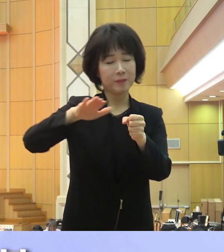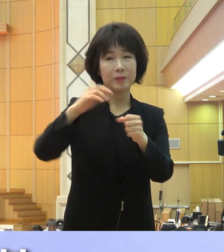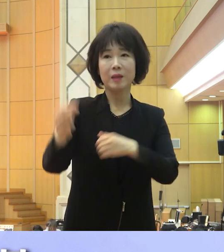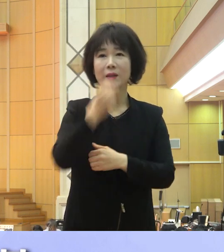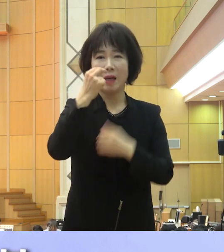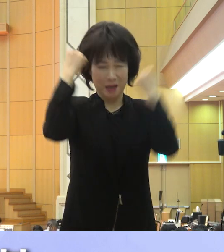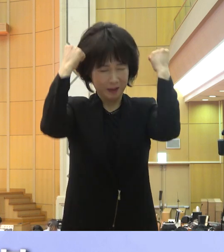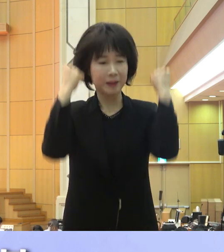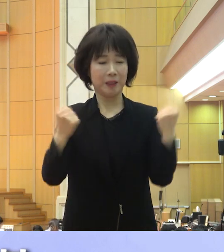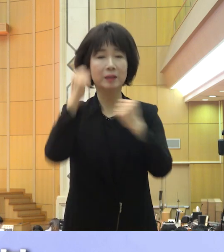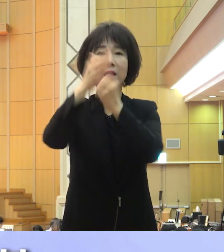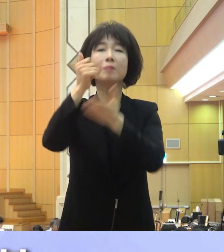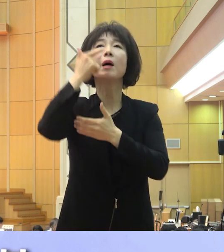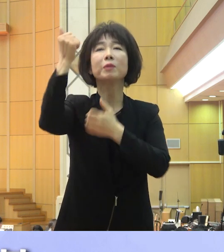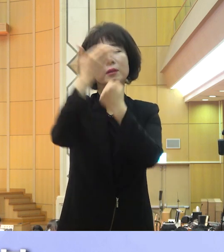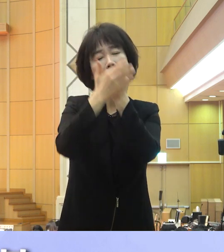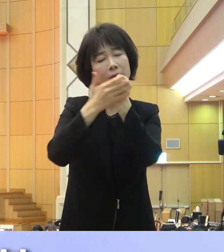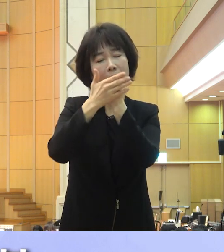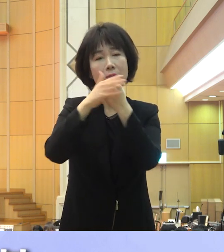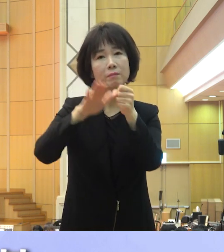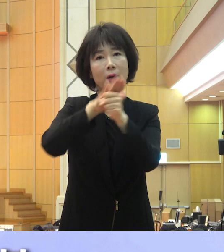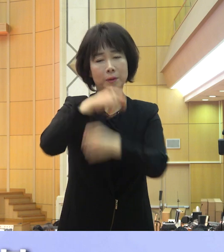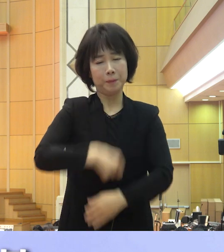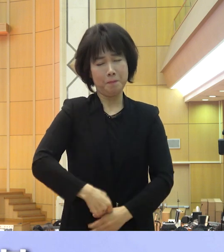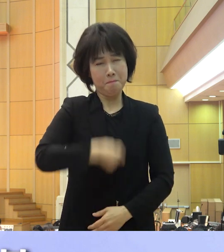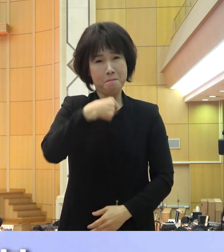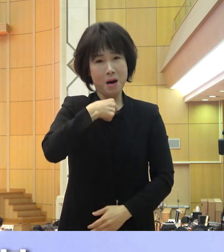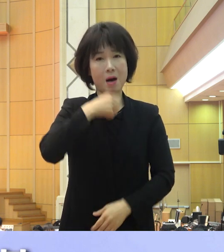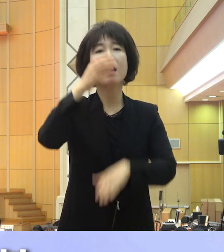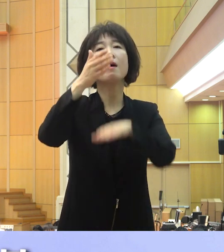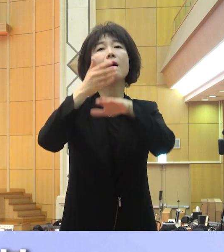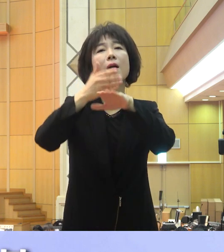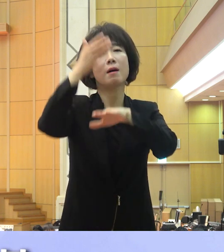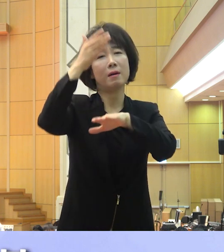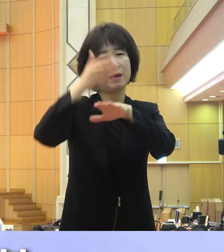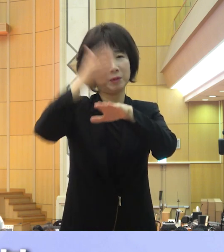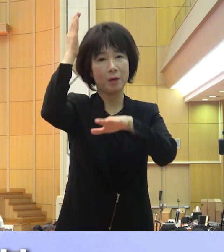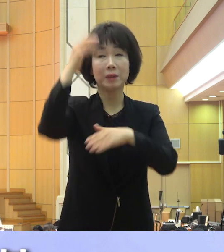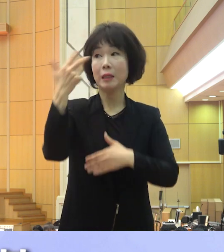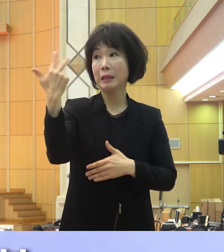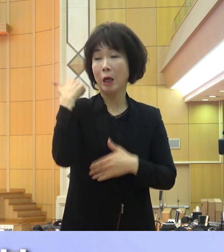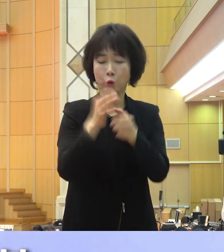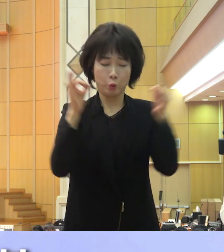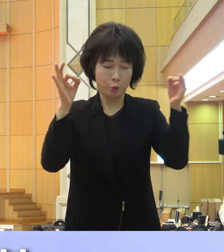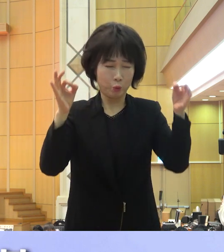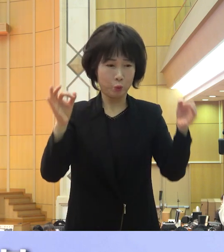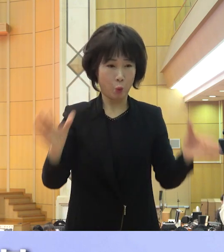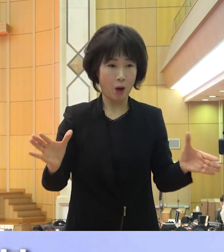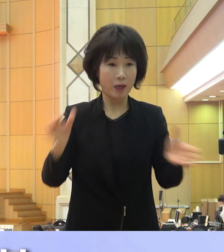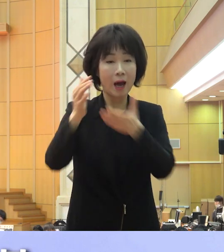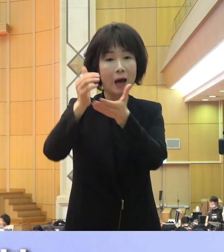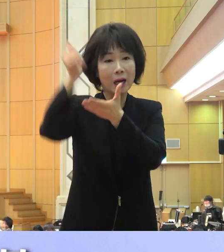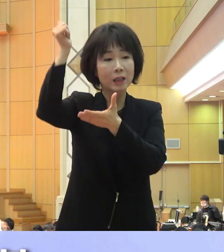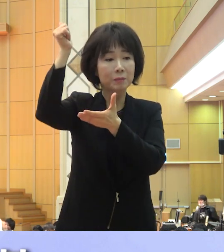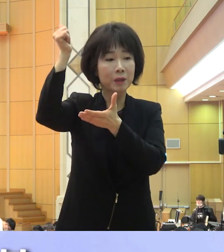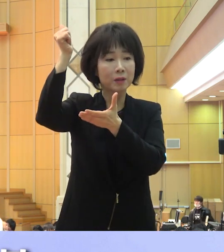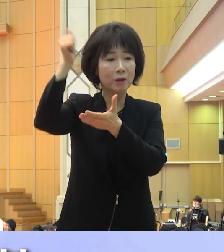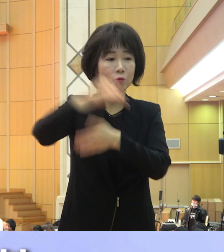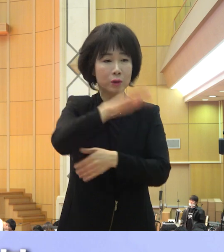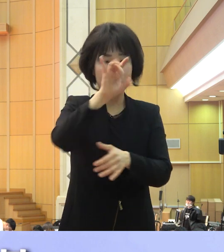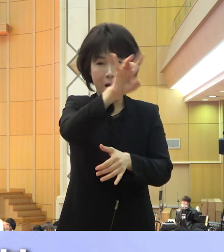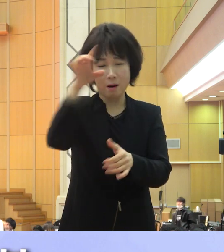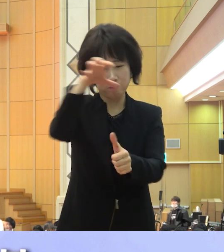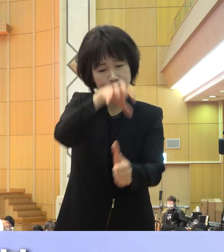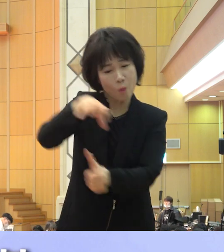살아계신 아버지 하나님, 은혜와 사랑을 진심으로 감사합니다. 지난 한 주간 동안 하나님께서 우리를